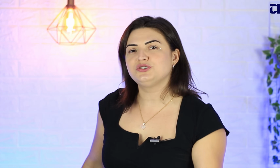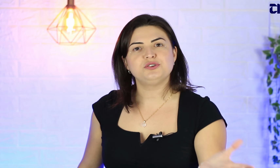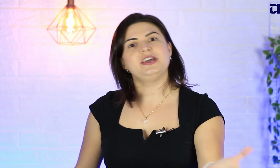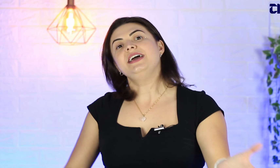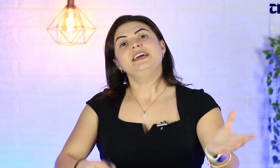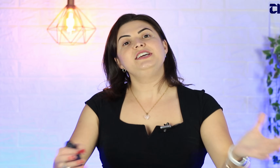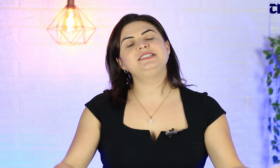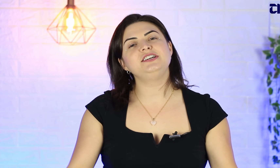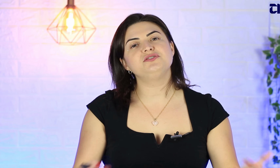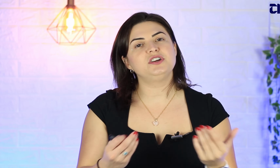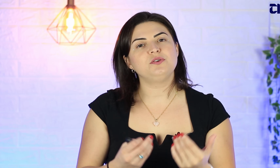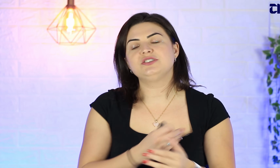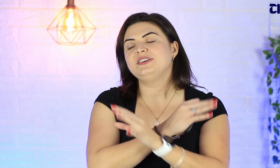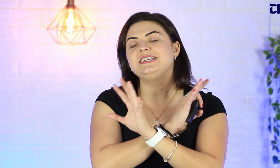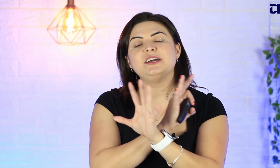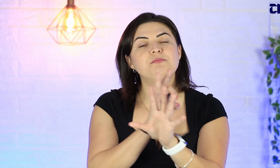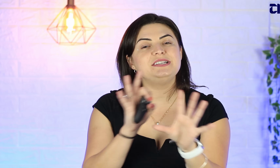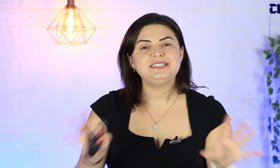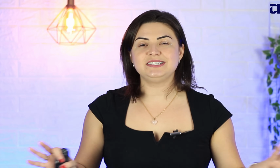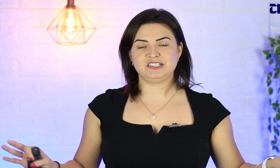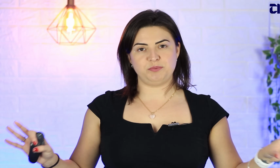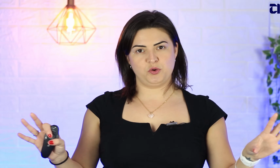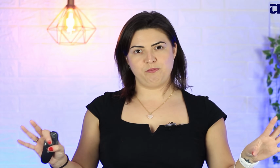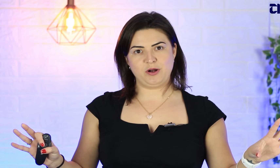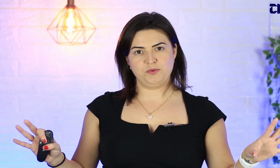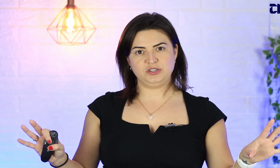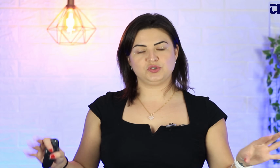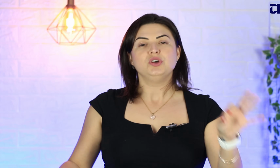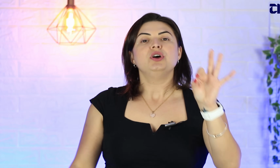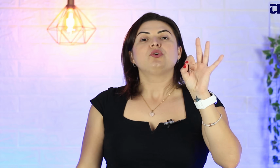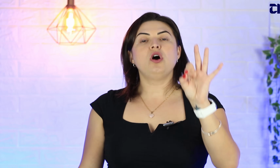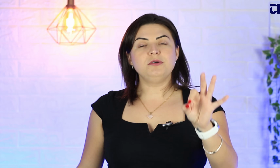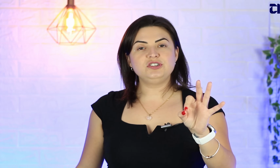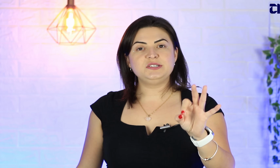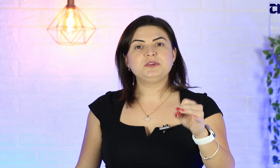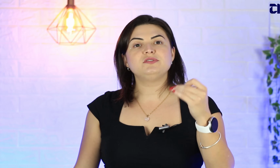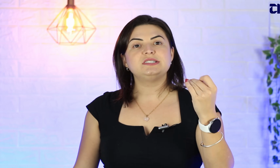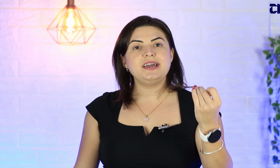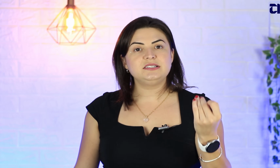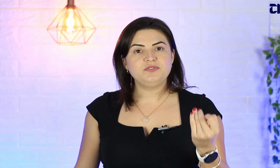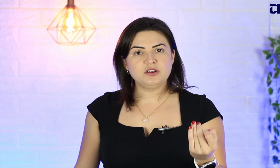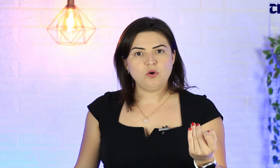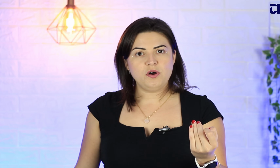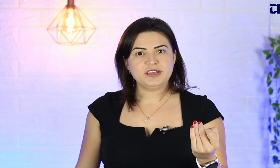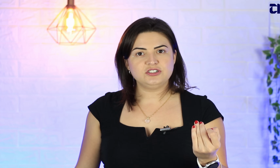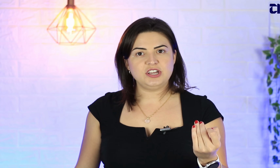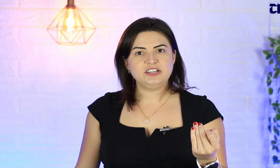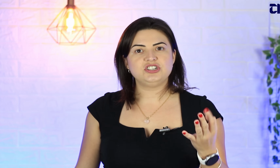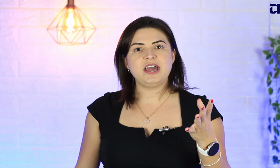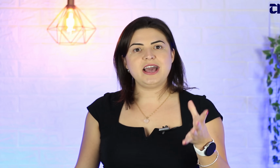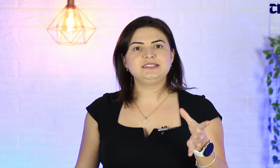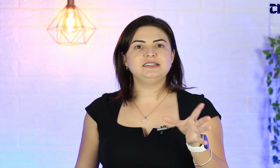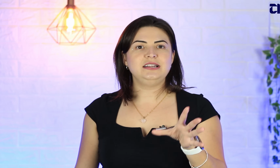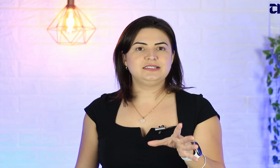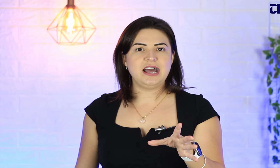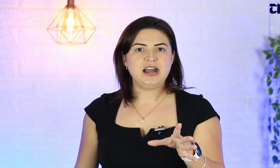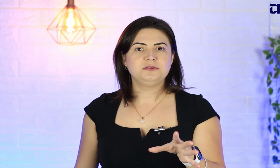e não sei o quê e sente vergonha de fazer. Não precisa se preocupar com isso. Como eu disse pra vocês, vergonha, gente, é sinalizar